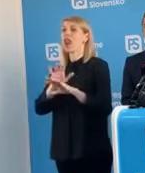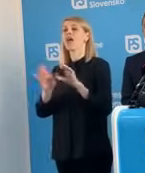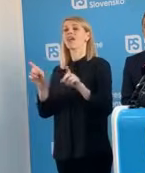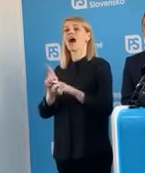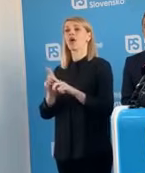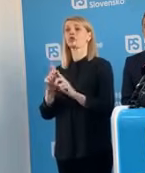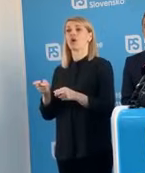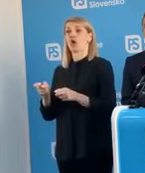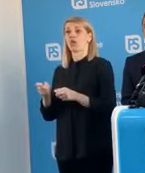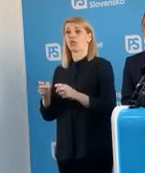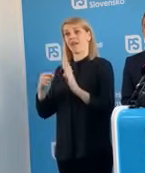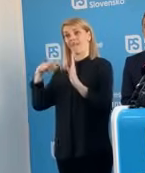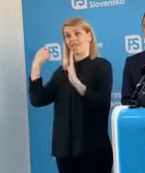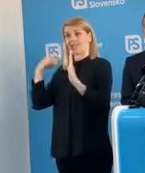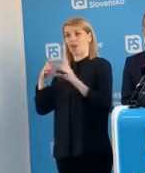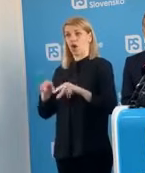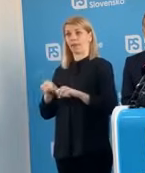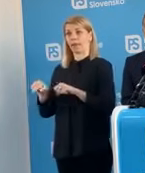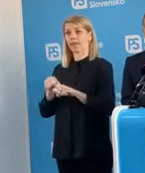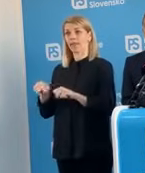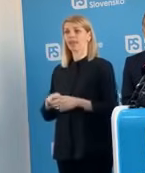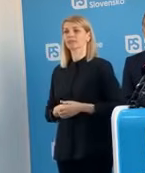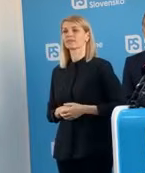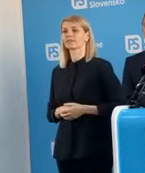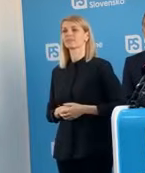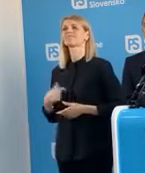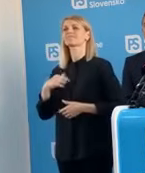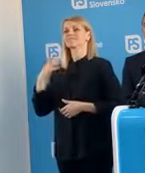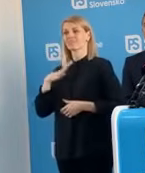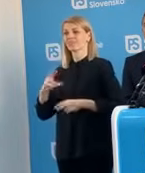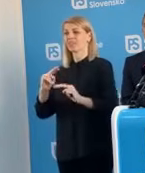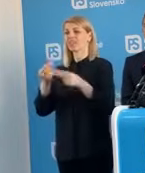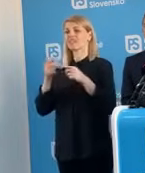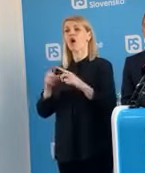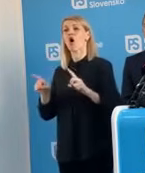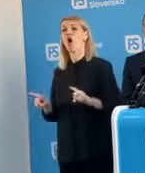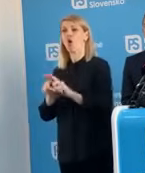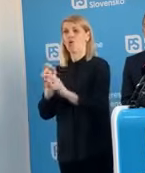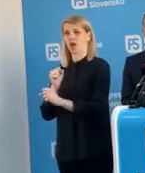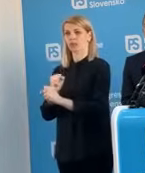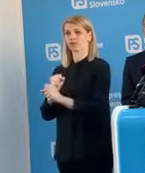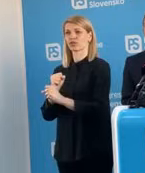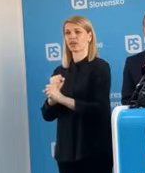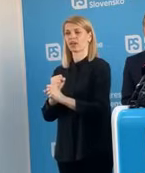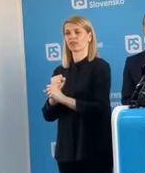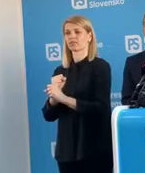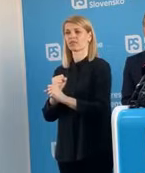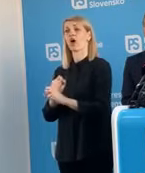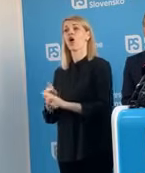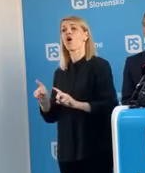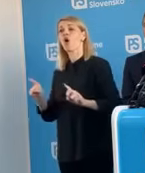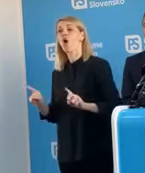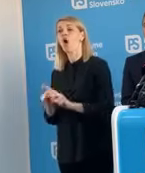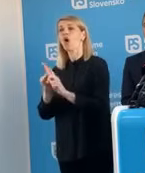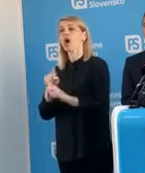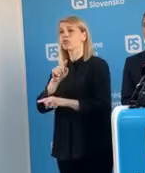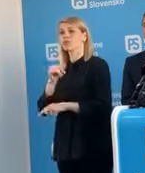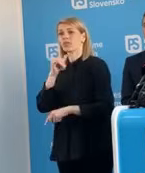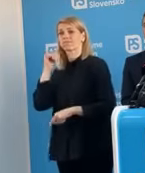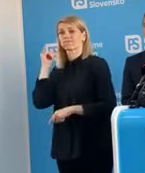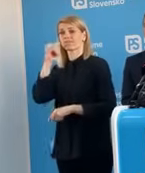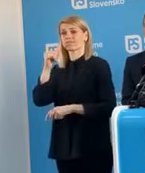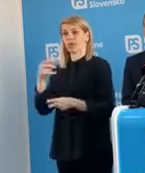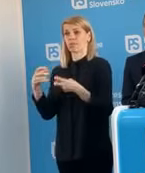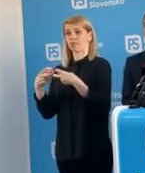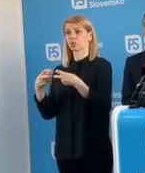taký videopremiér. Ja by som ho chcel vyzvať, aby okamžite konal. Aby okamžite vycestoval do